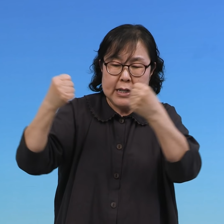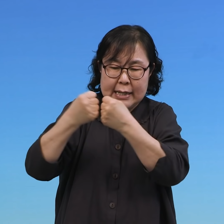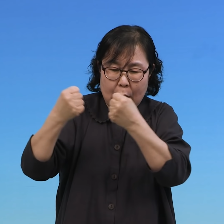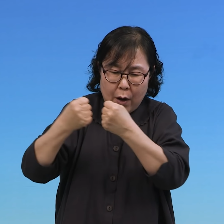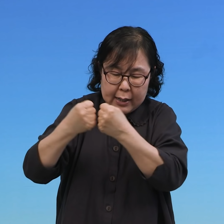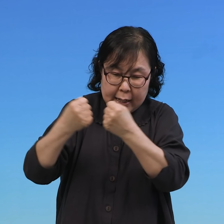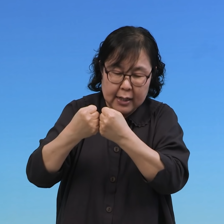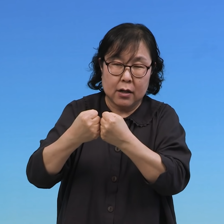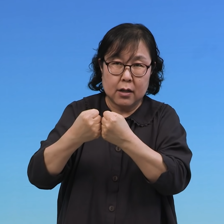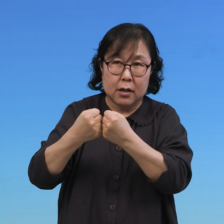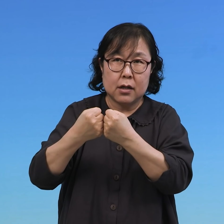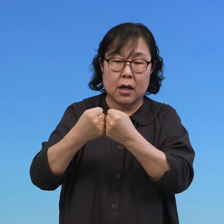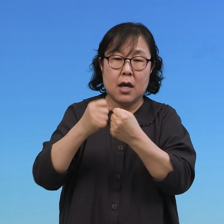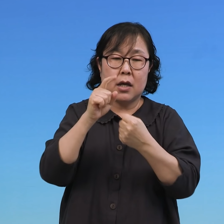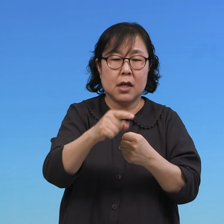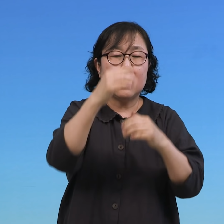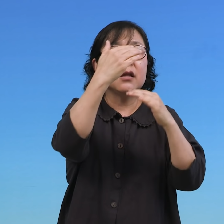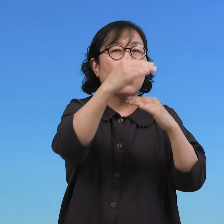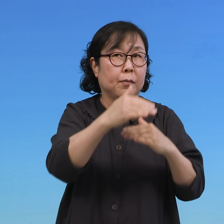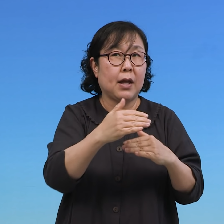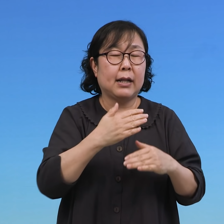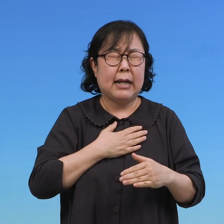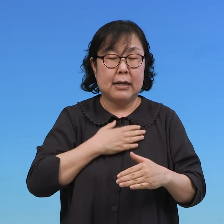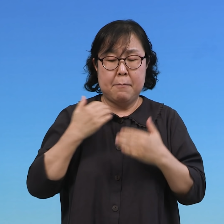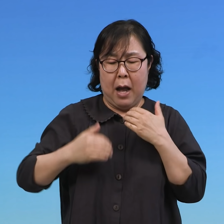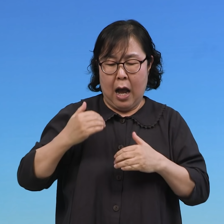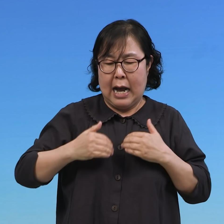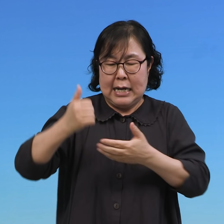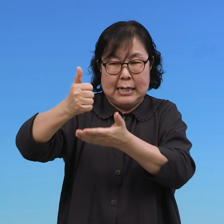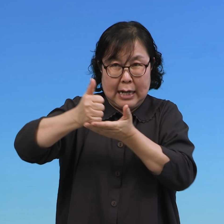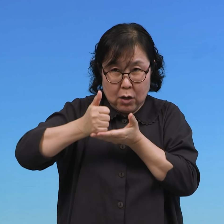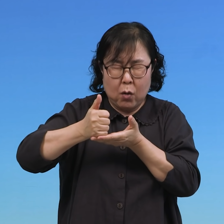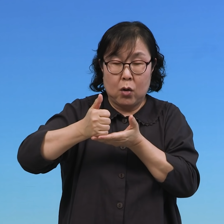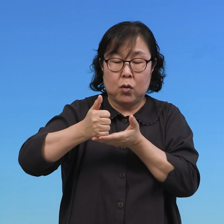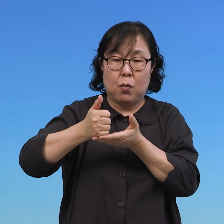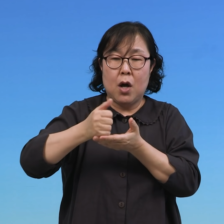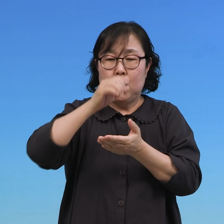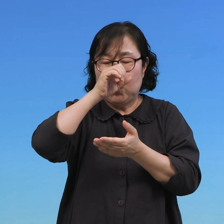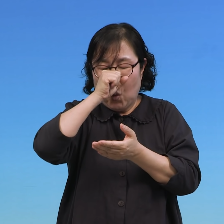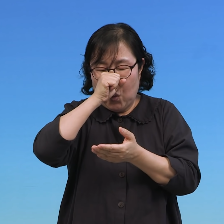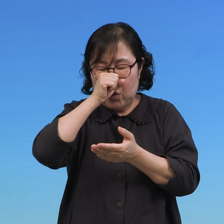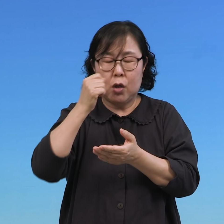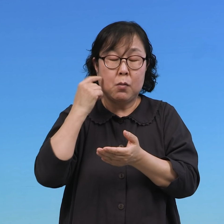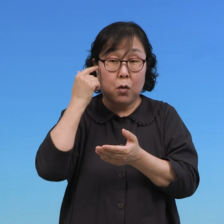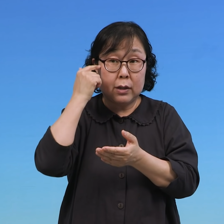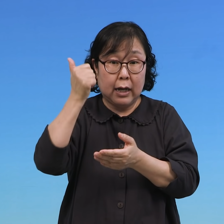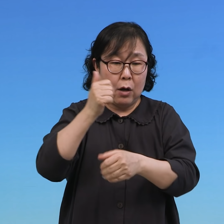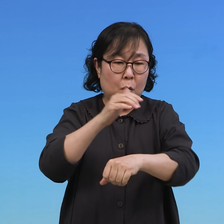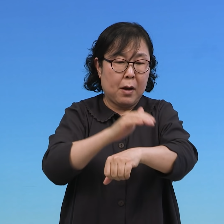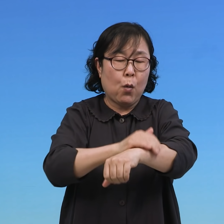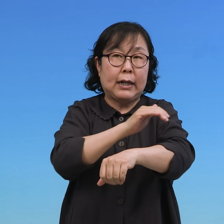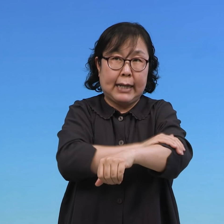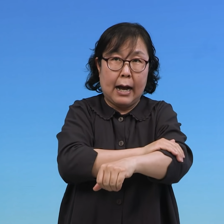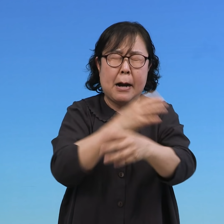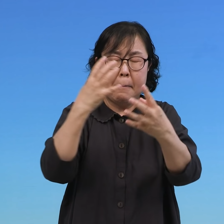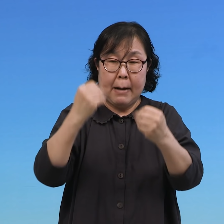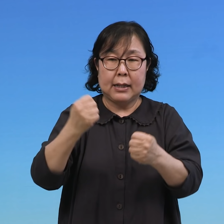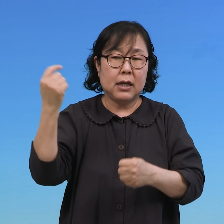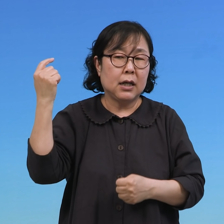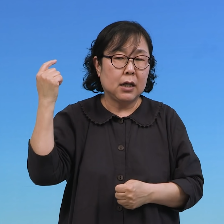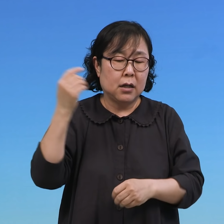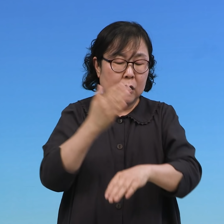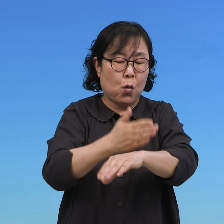저는 환영받고 열광하고 대접받고 과장스럽게 좋은 목사라고 이야기 듣는 그게 제게